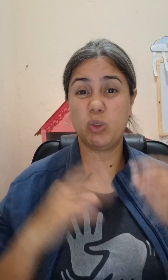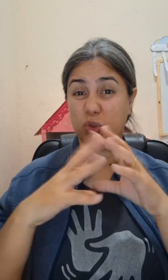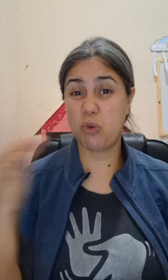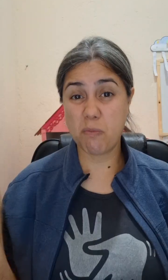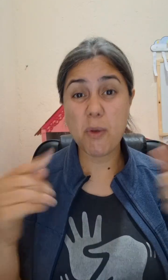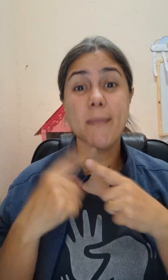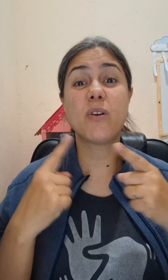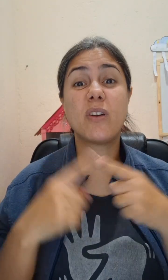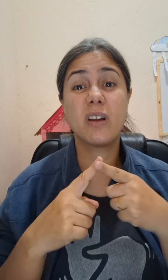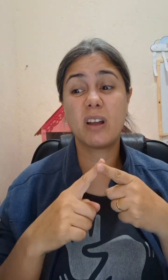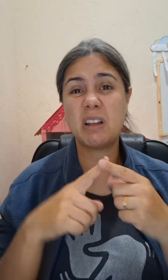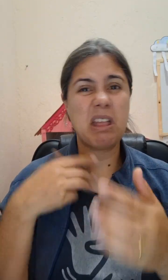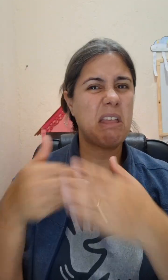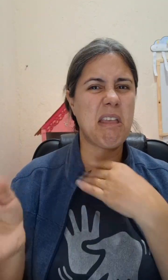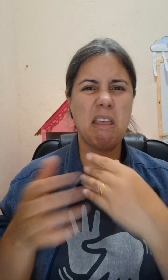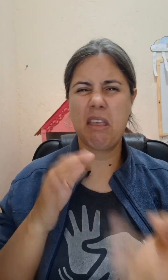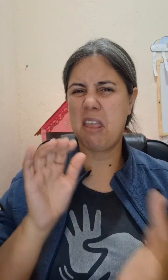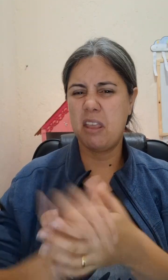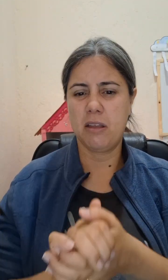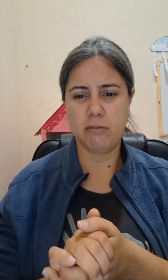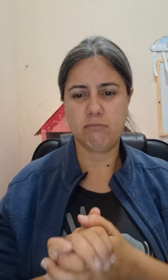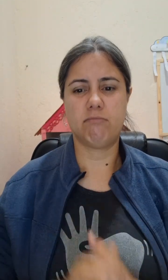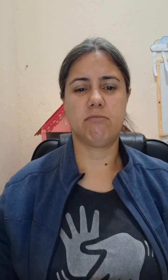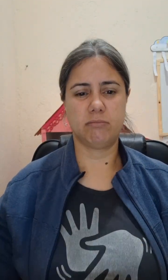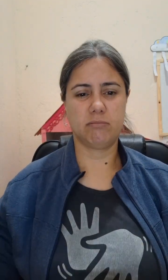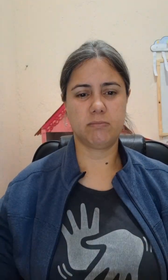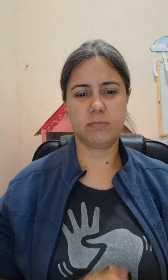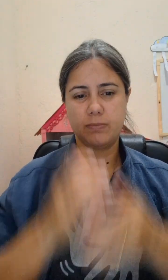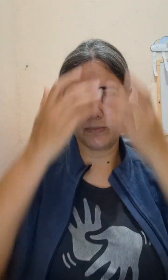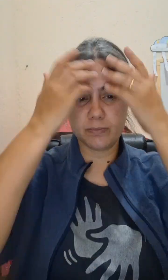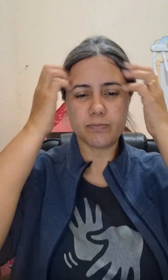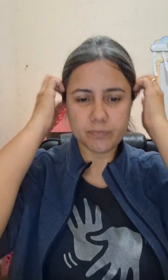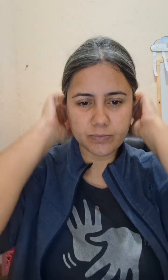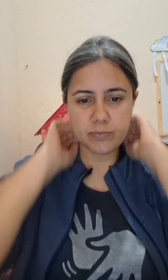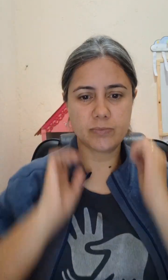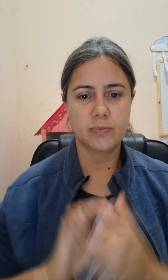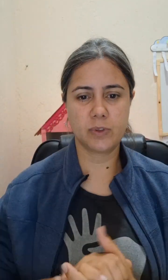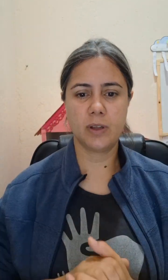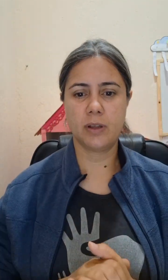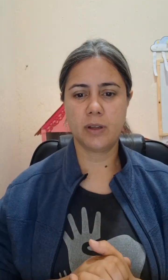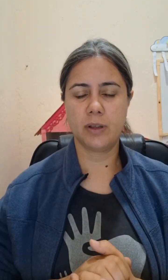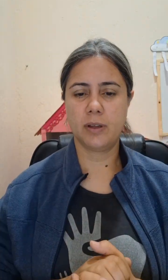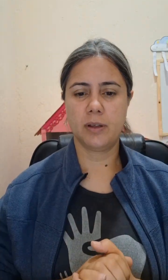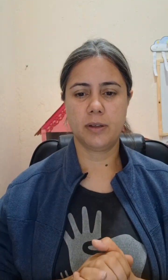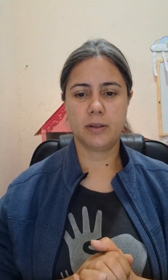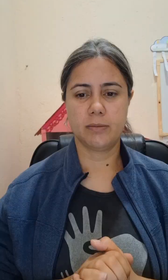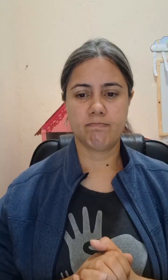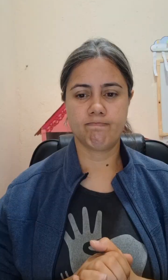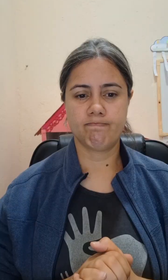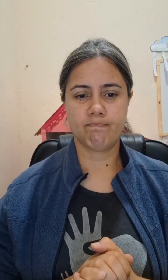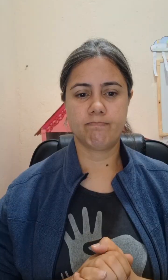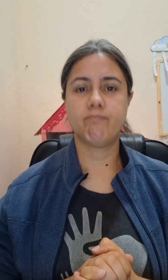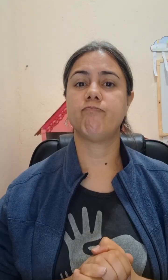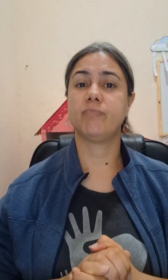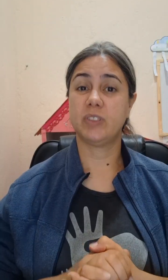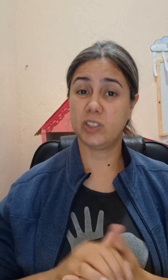E Jesus fala que também hoje o mundo, antes dele voltar, vai ser ruim